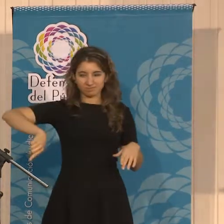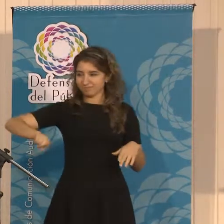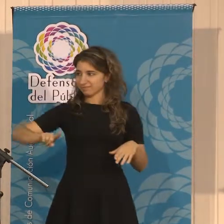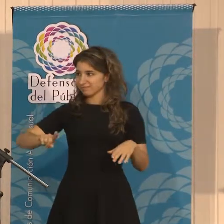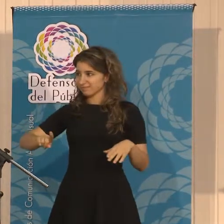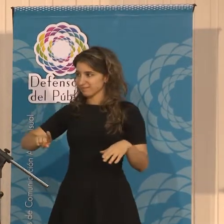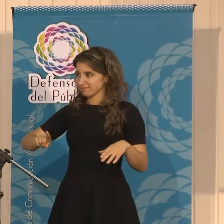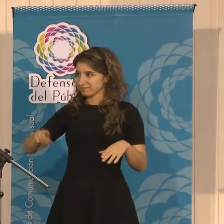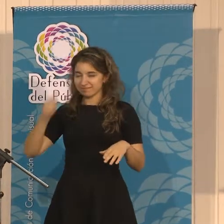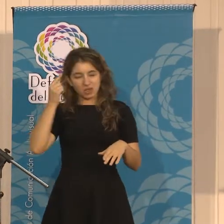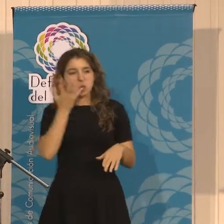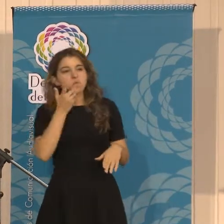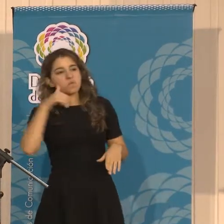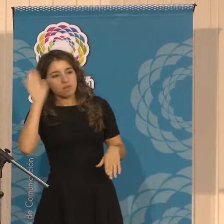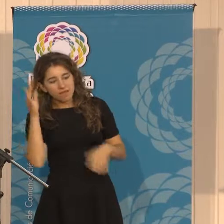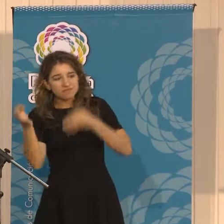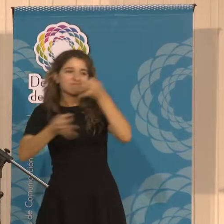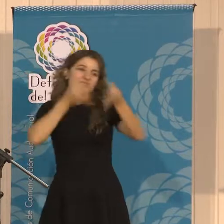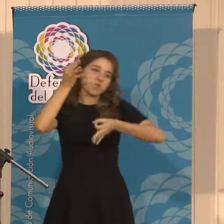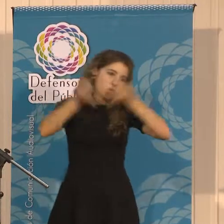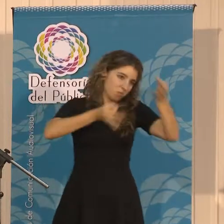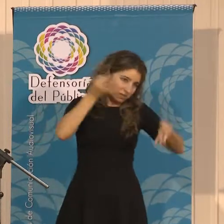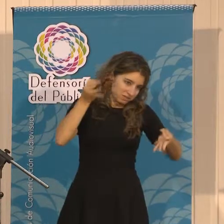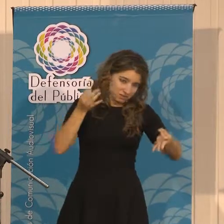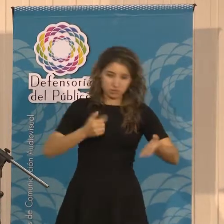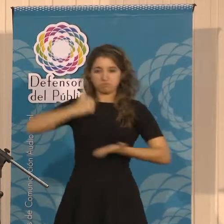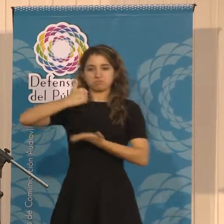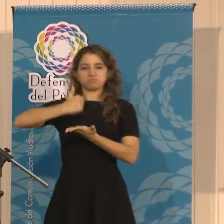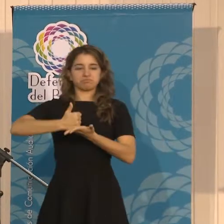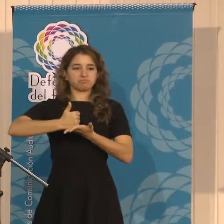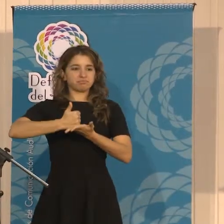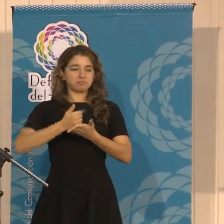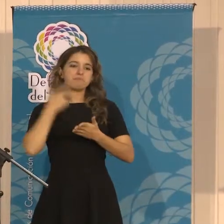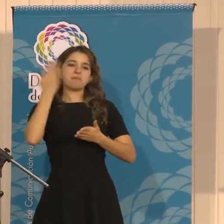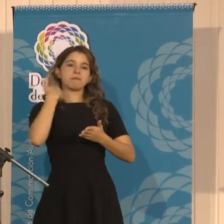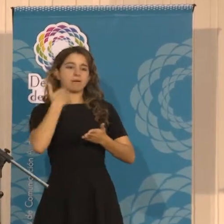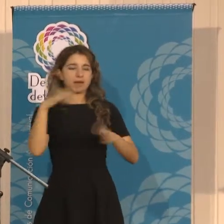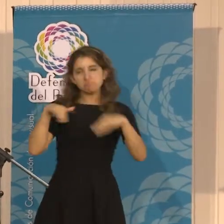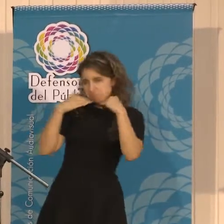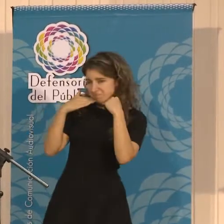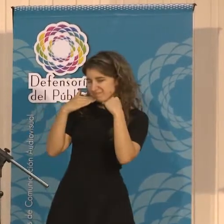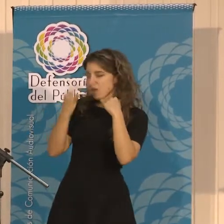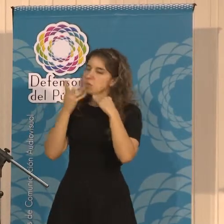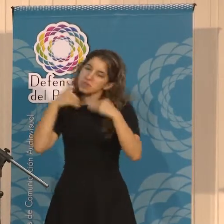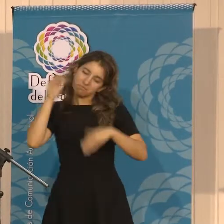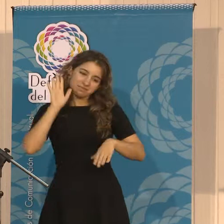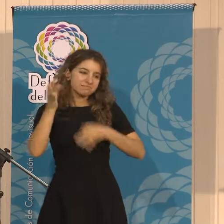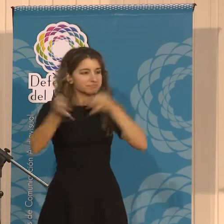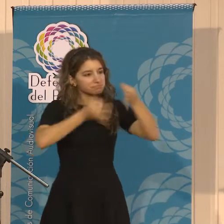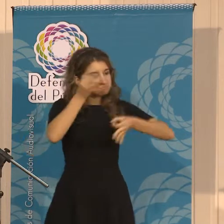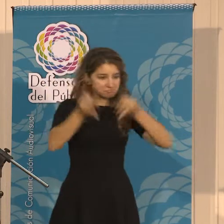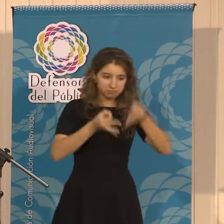un conversatorio para conocernos mejor y poder romper este modelo unidireccional pero a la vez